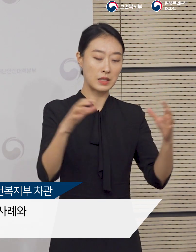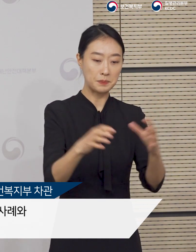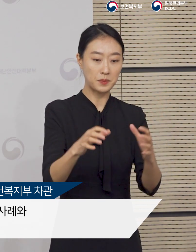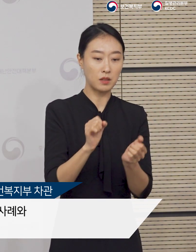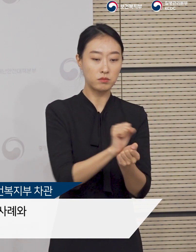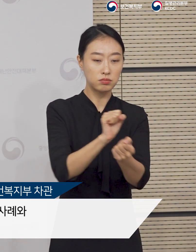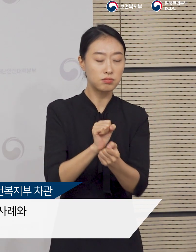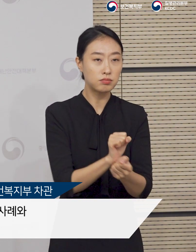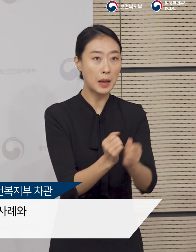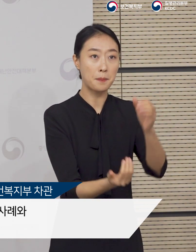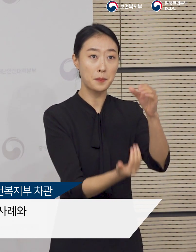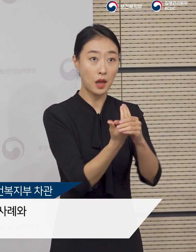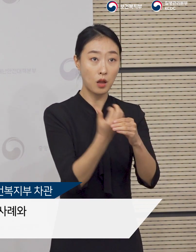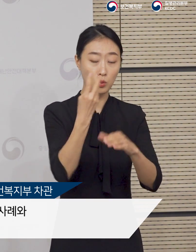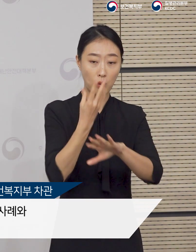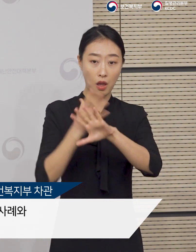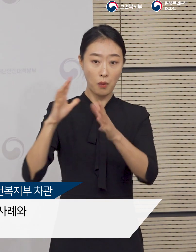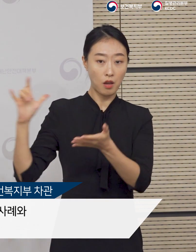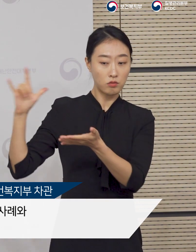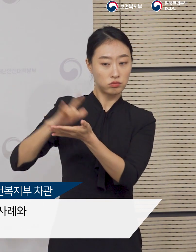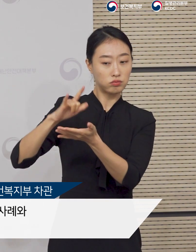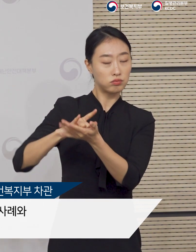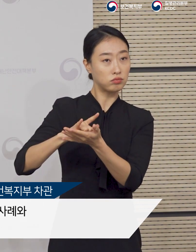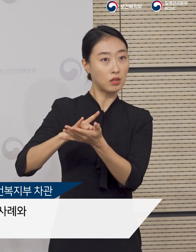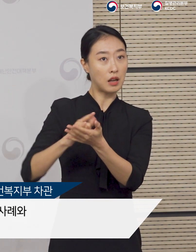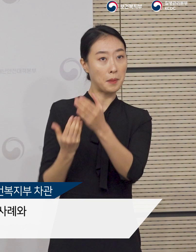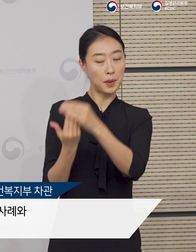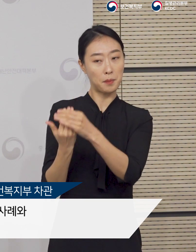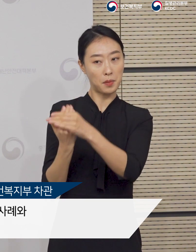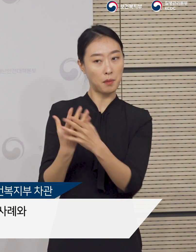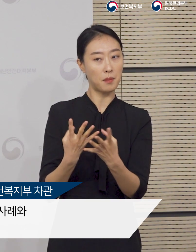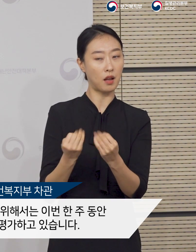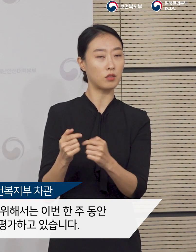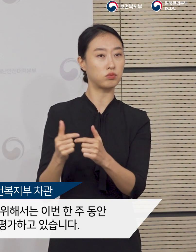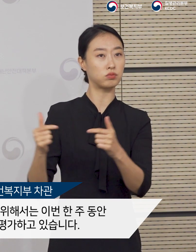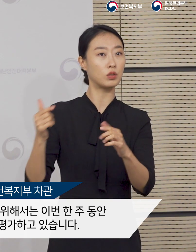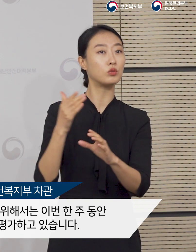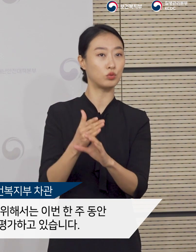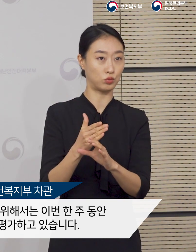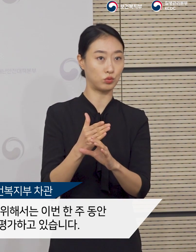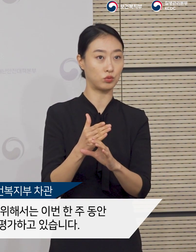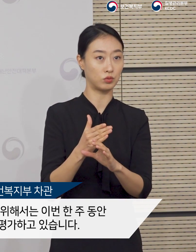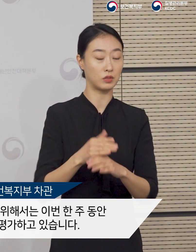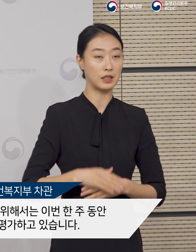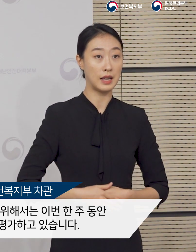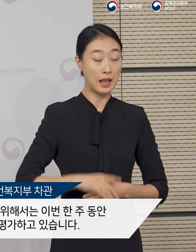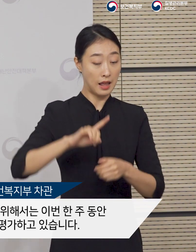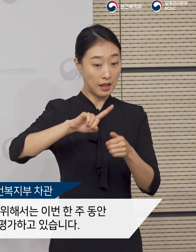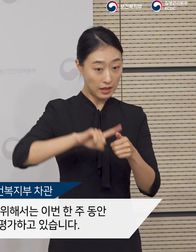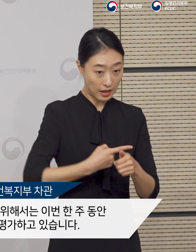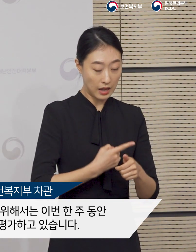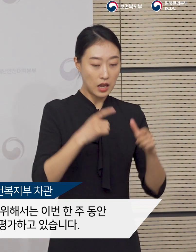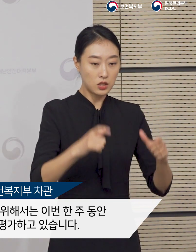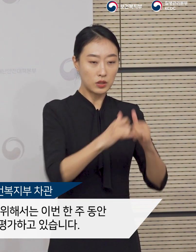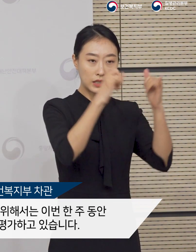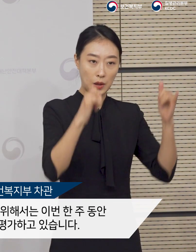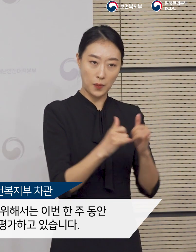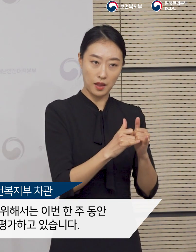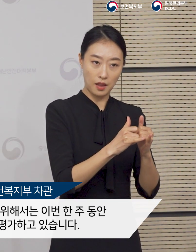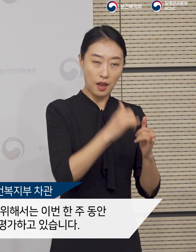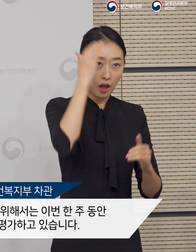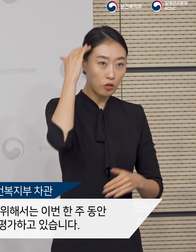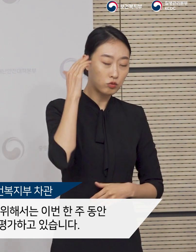사례와 해외 유입 사례가 나타나고 있습니다. 이에 따라서 지역사회 전파를 상당